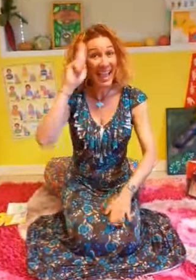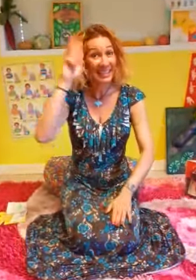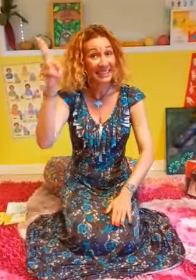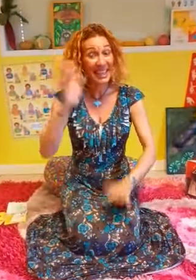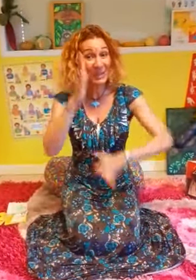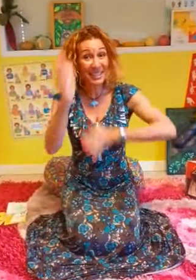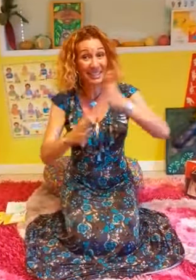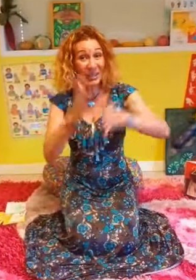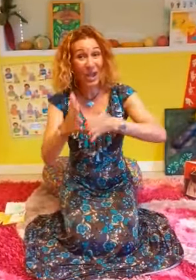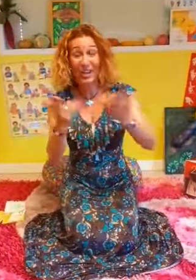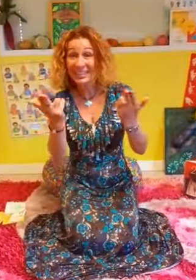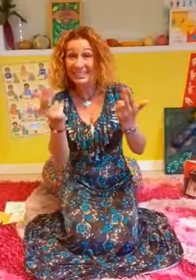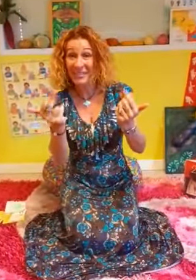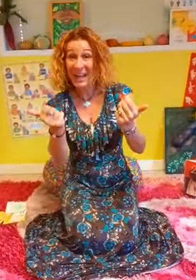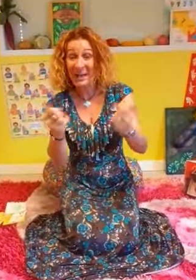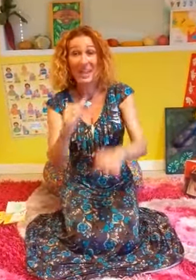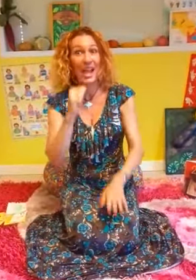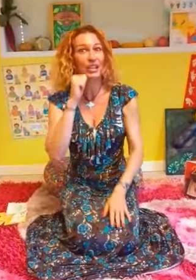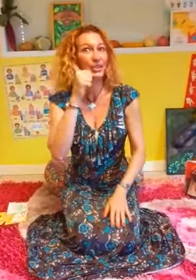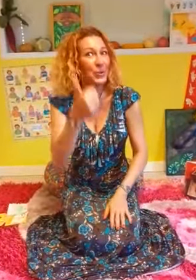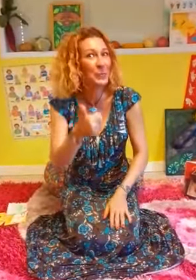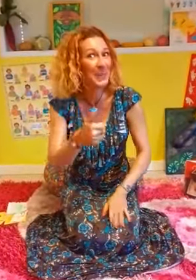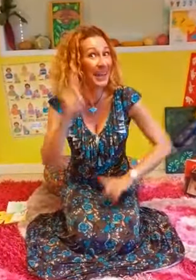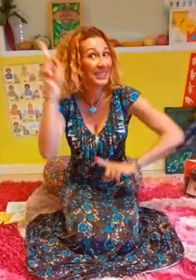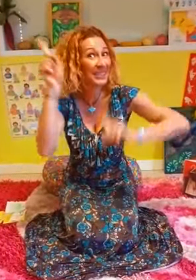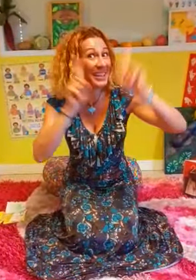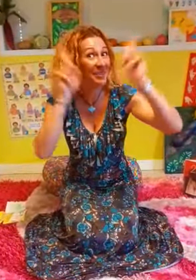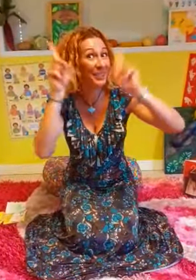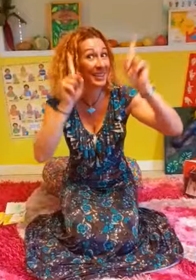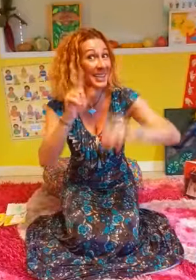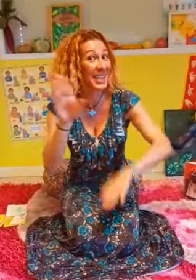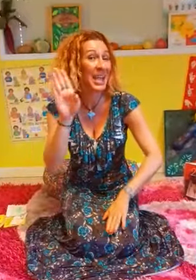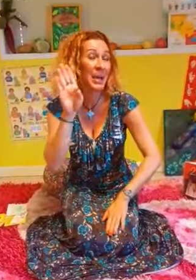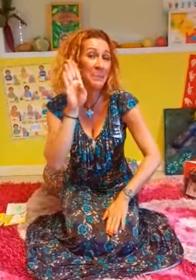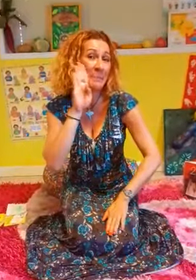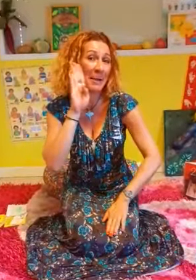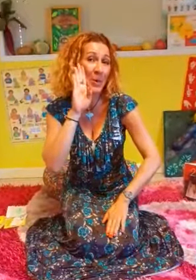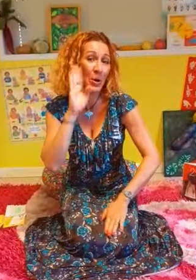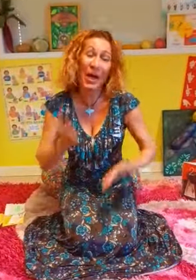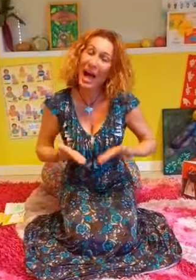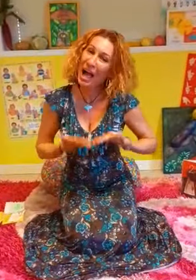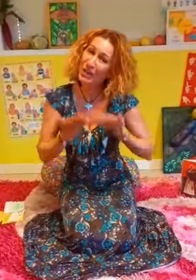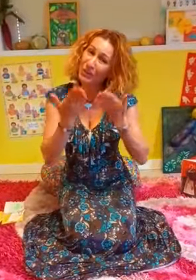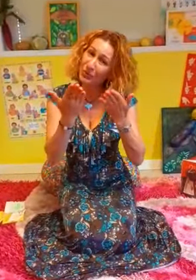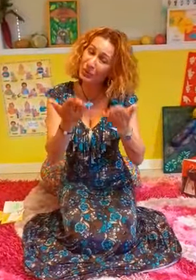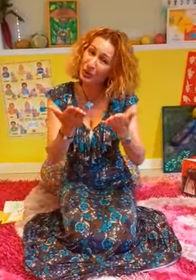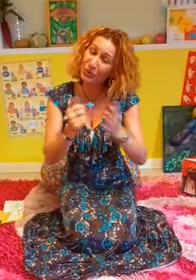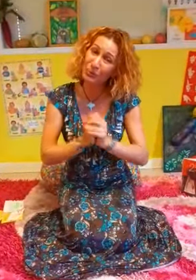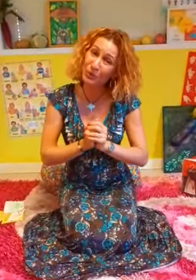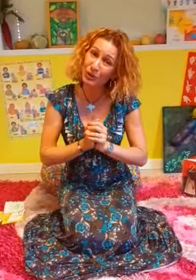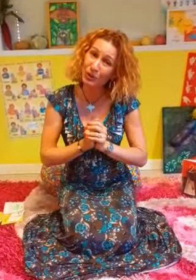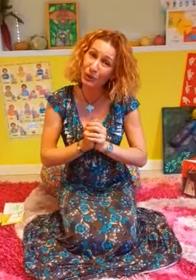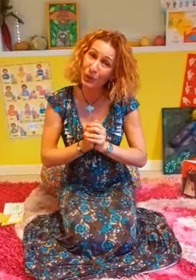Salut les signeurs, ça va ? Demain c'est la fête des mamans. Alors je vous offre une petite chanson